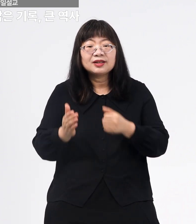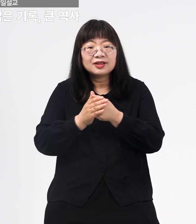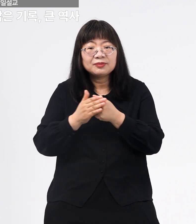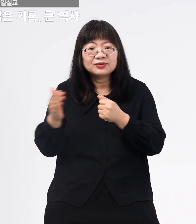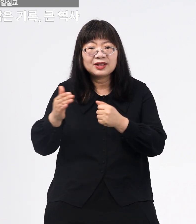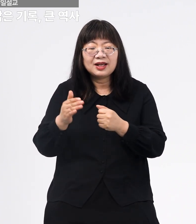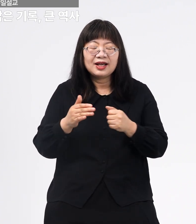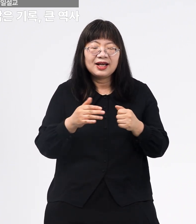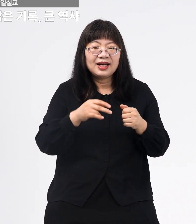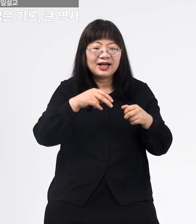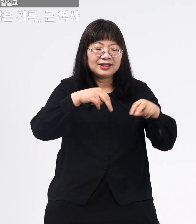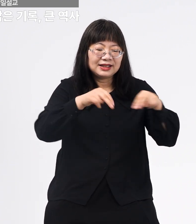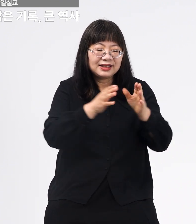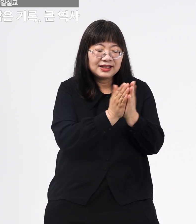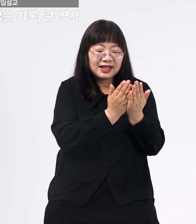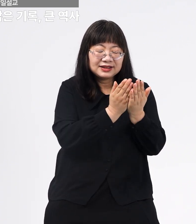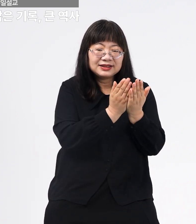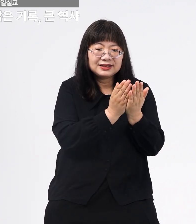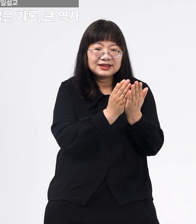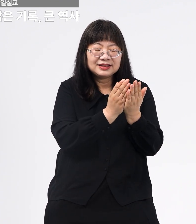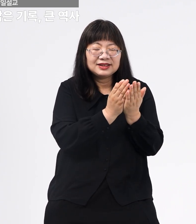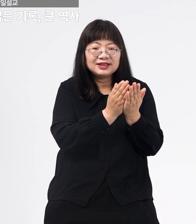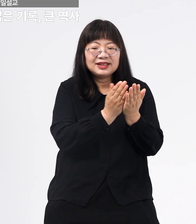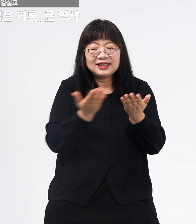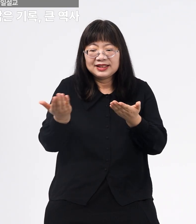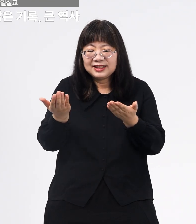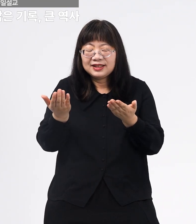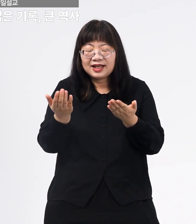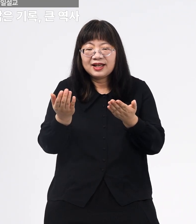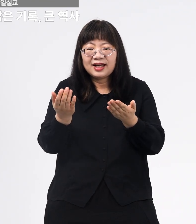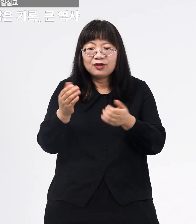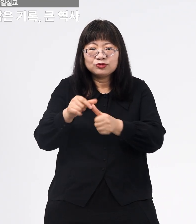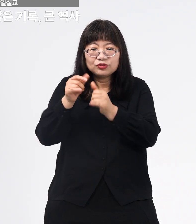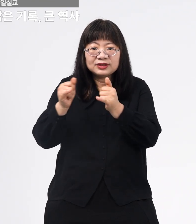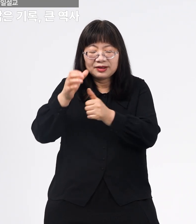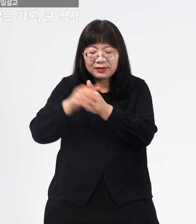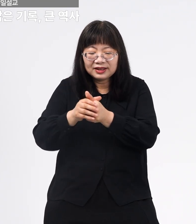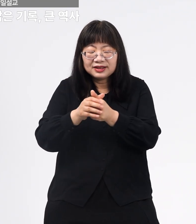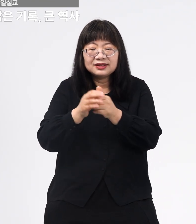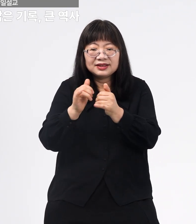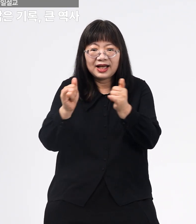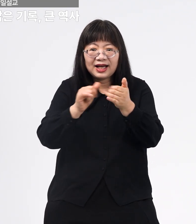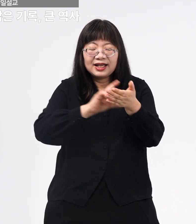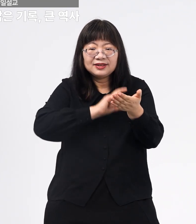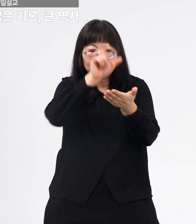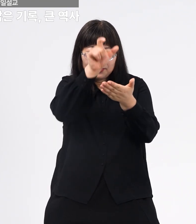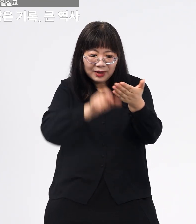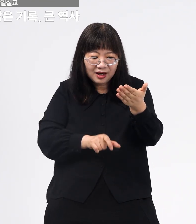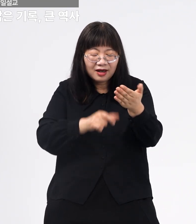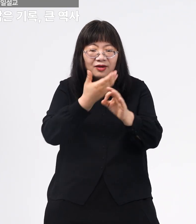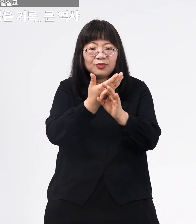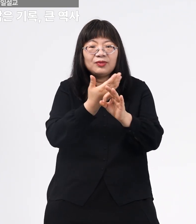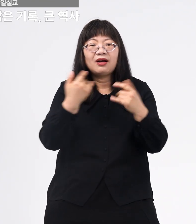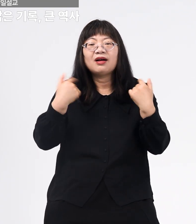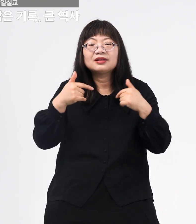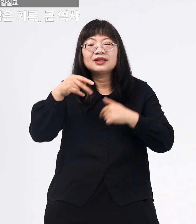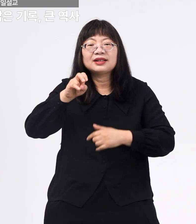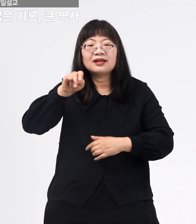사사의 명단을 쭉 연구한 걸 보면 항상 삼갈은 빠집니다.